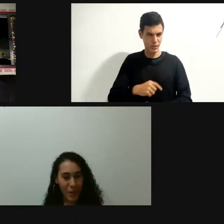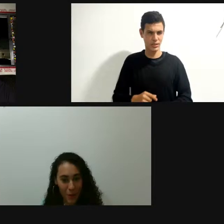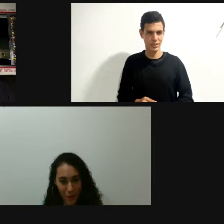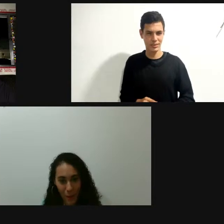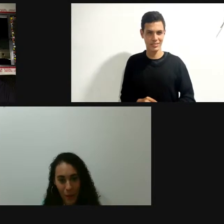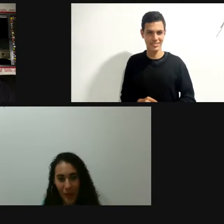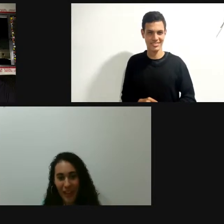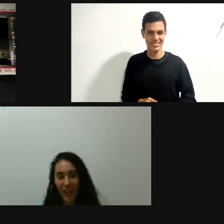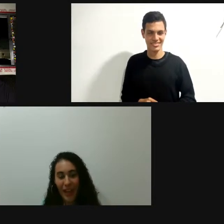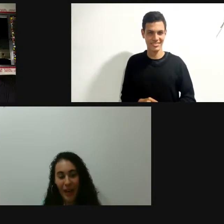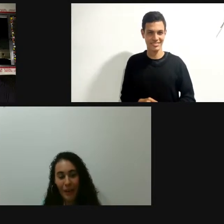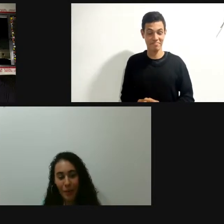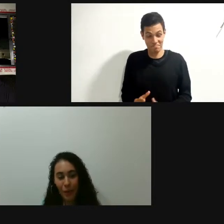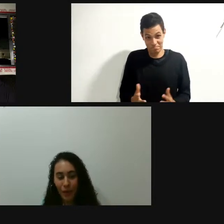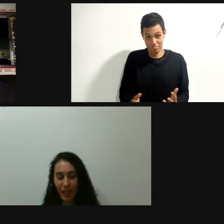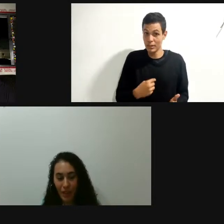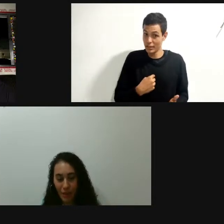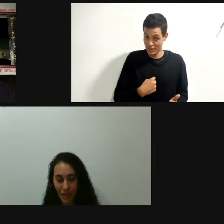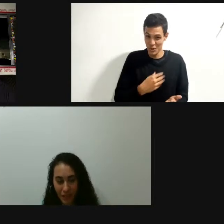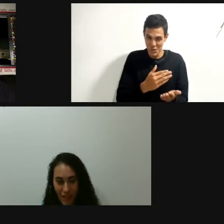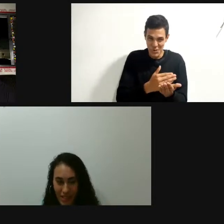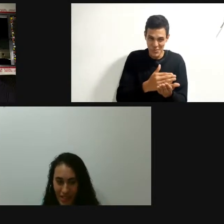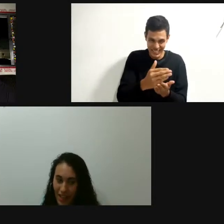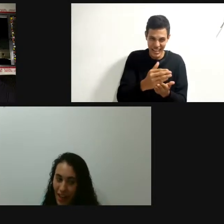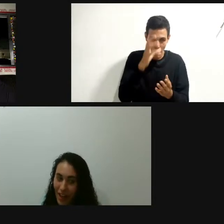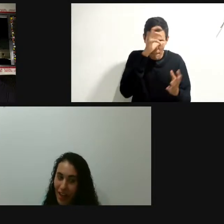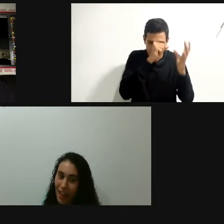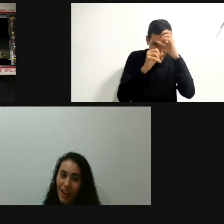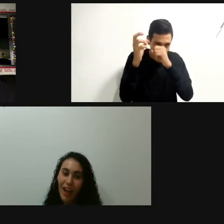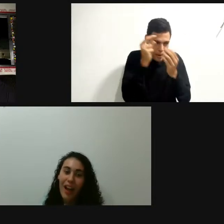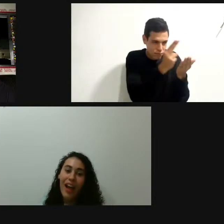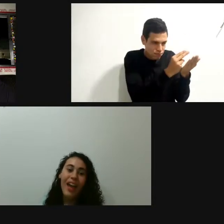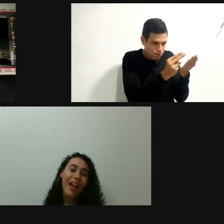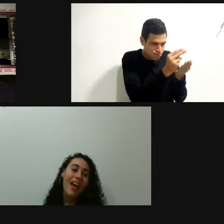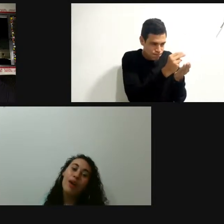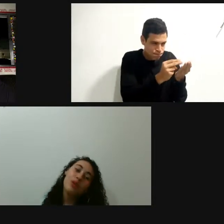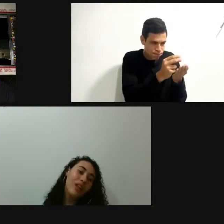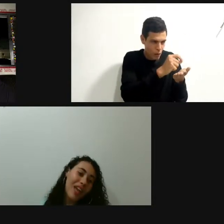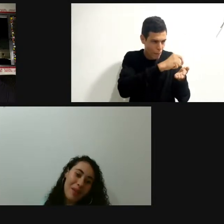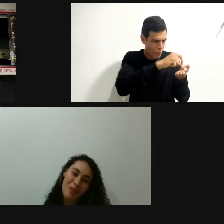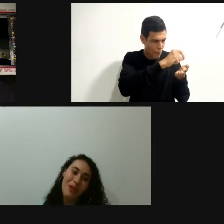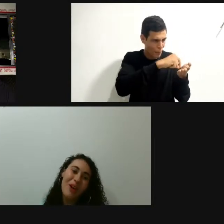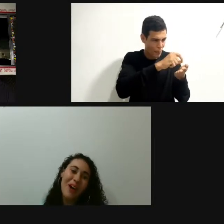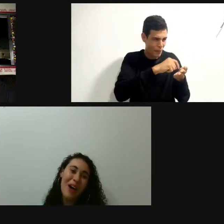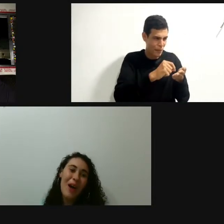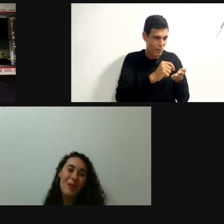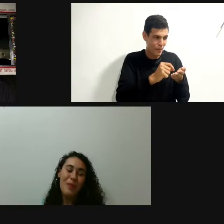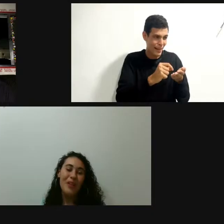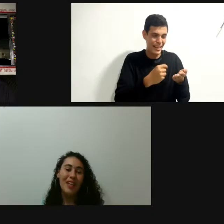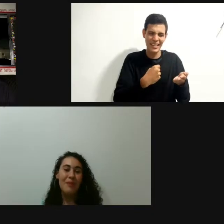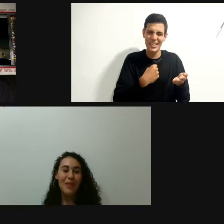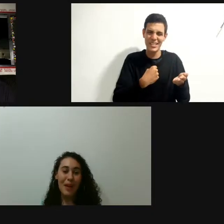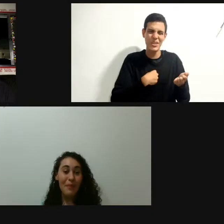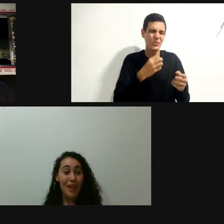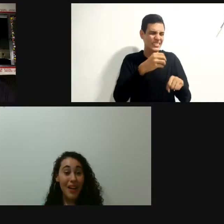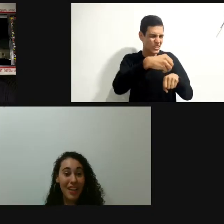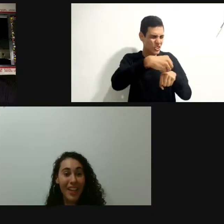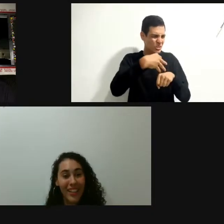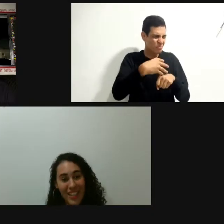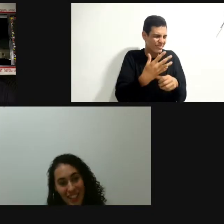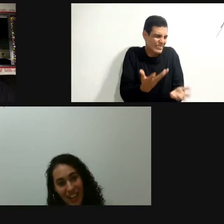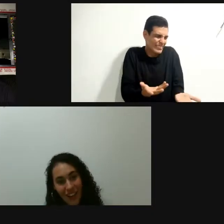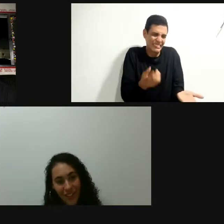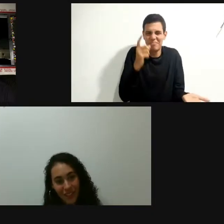gente, quando eu estava aprendendo a desenhar, eu não lembro, porque minha mãe,